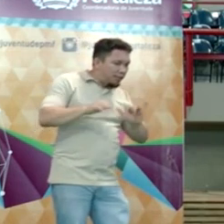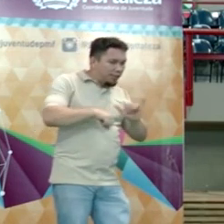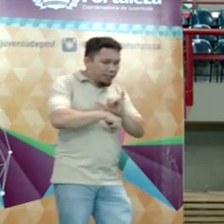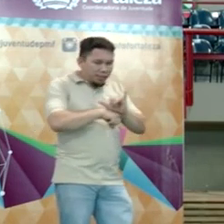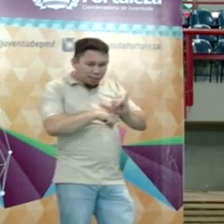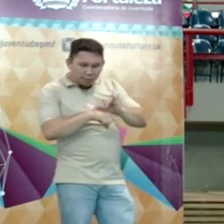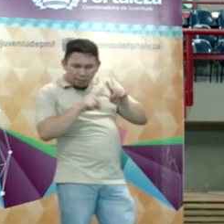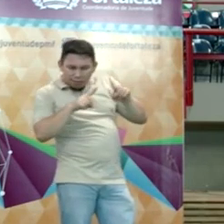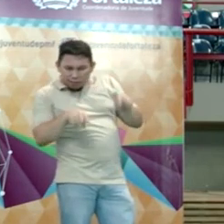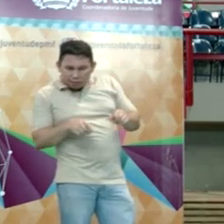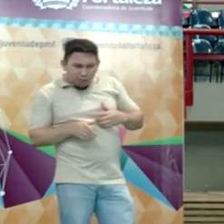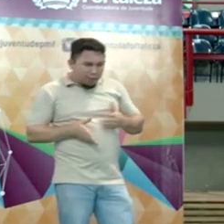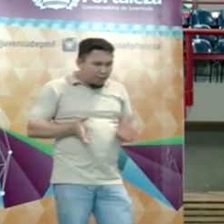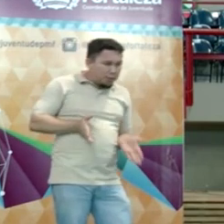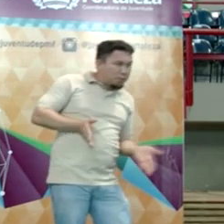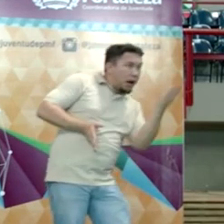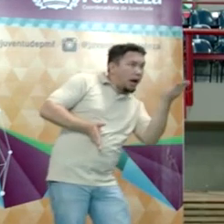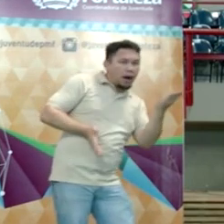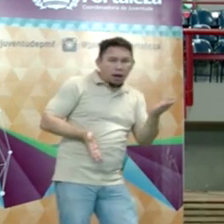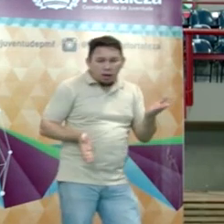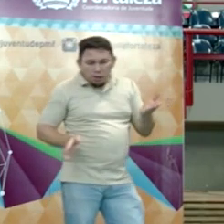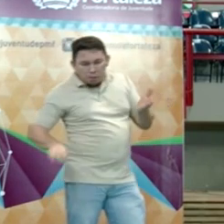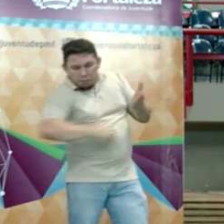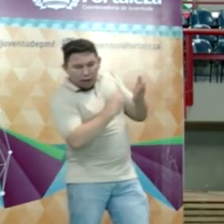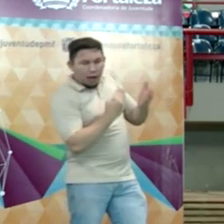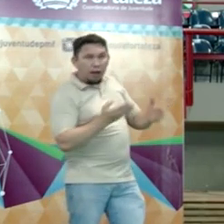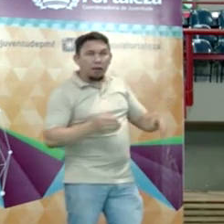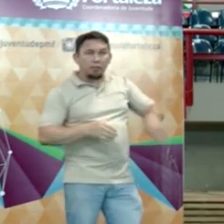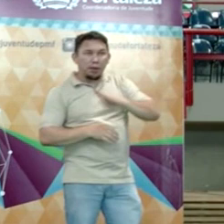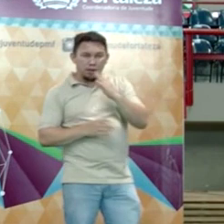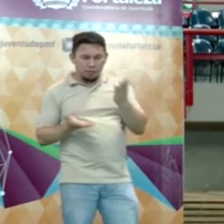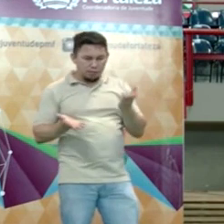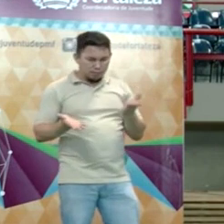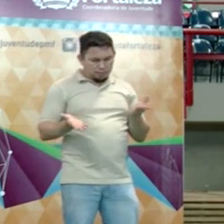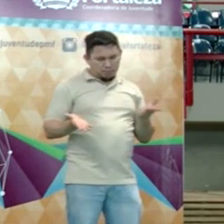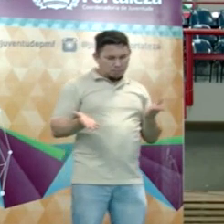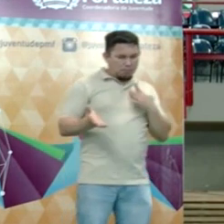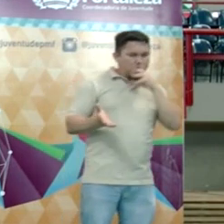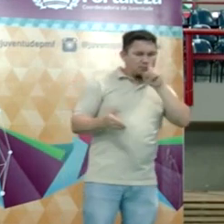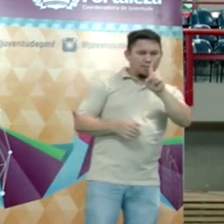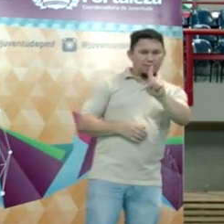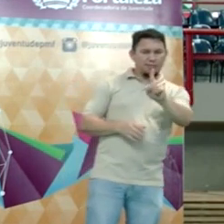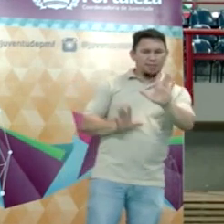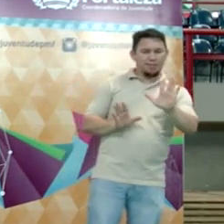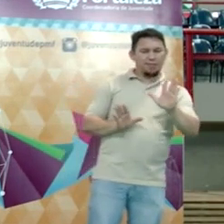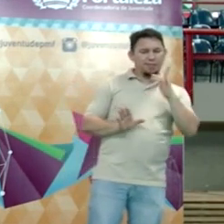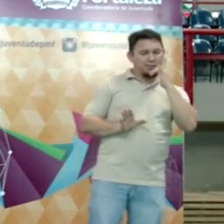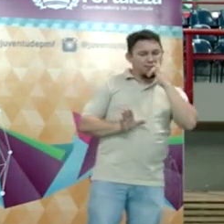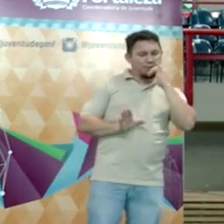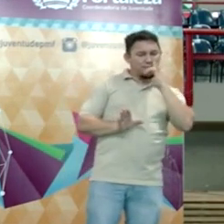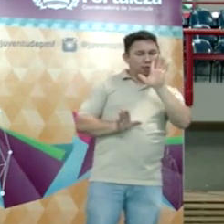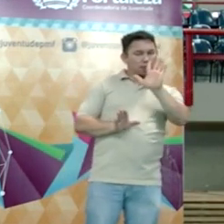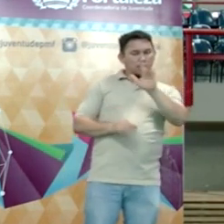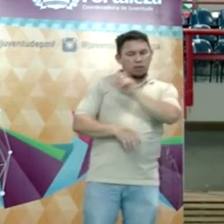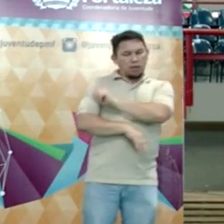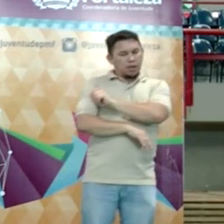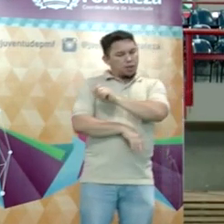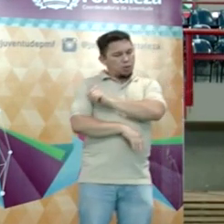lá. Mesma coisa, um chute. Eu não sou hipócrita dizer que vocês não vão chutar. Não, o aluno não